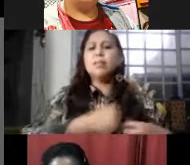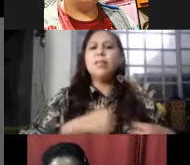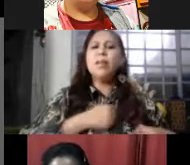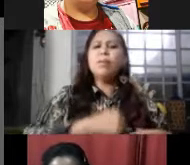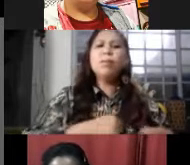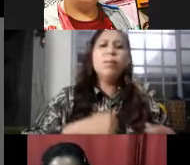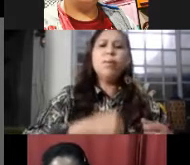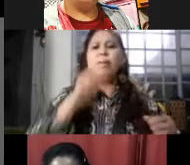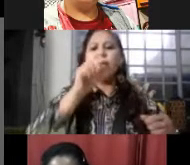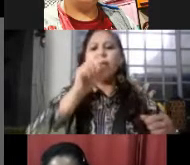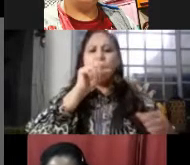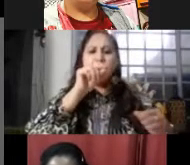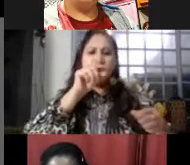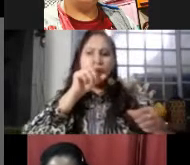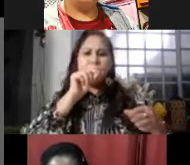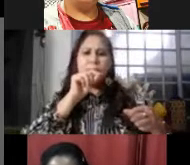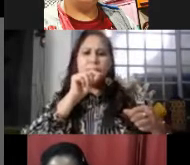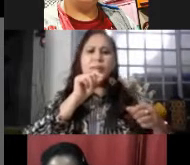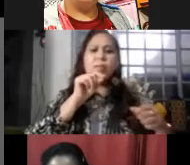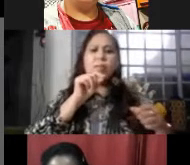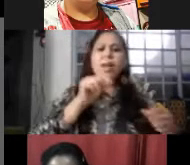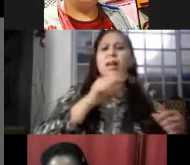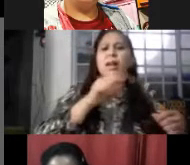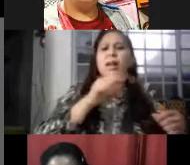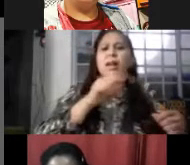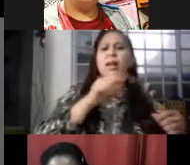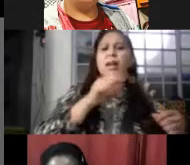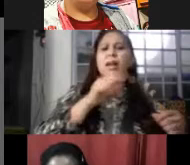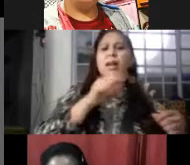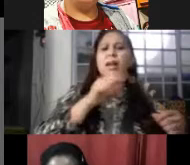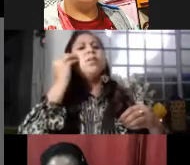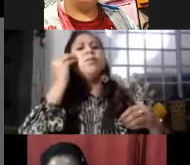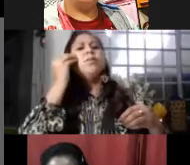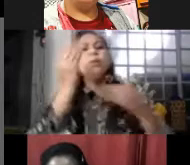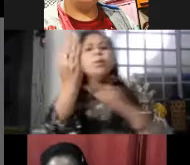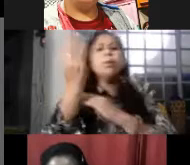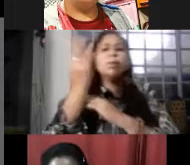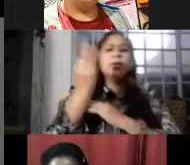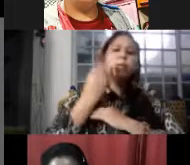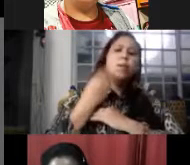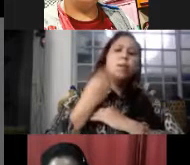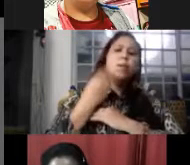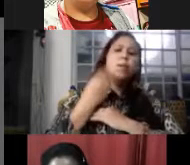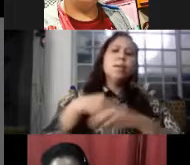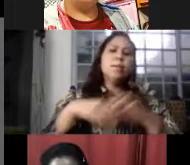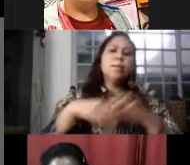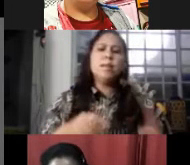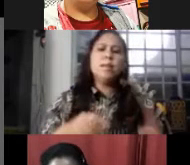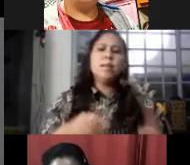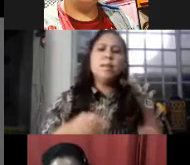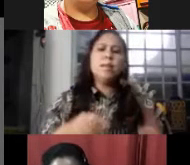um beija-flor que me beijou, depois voou pra